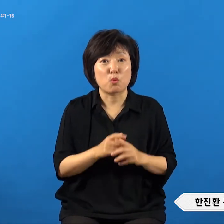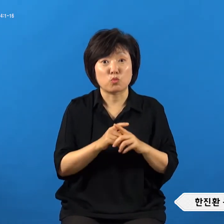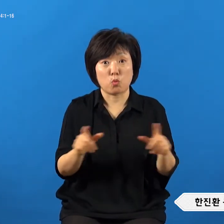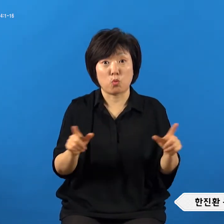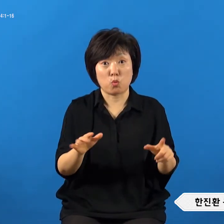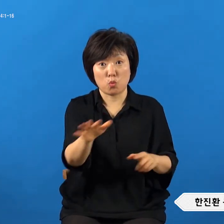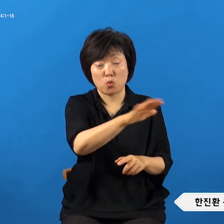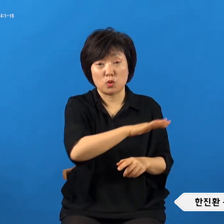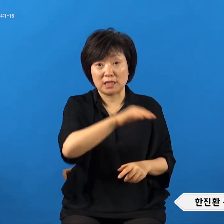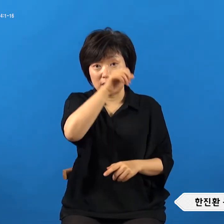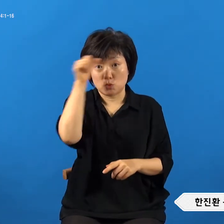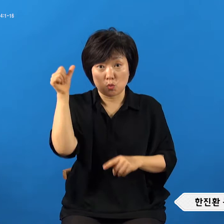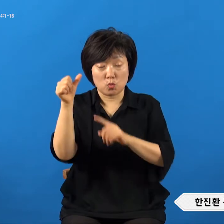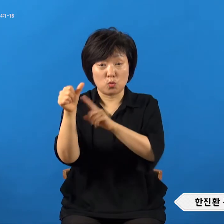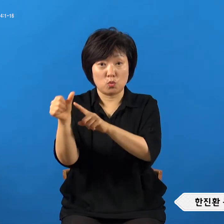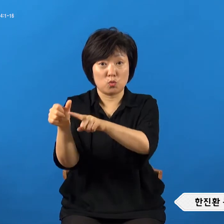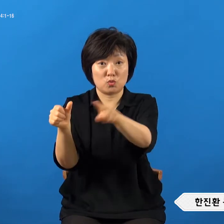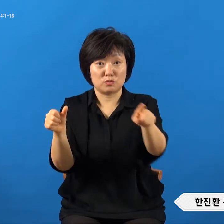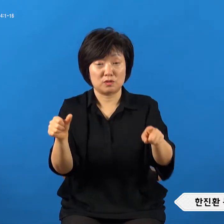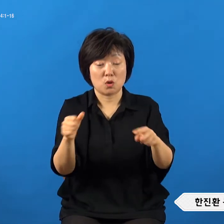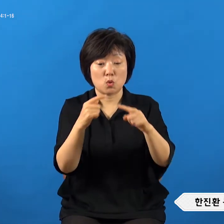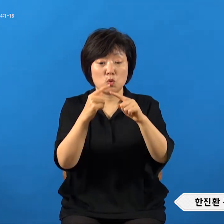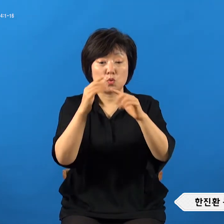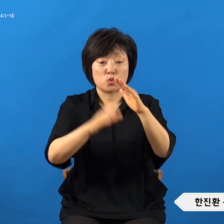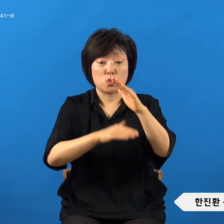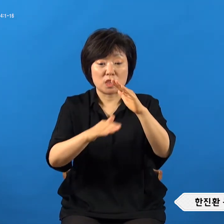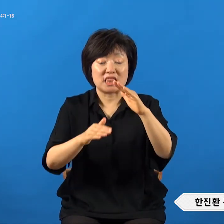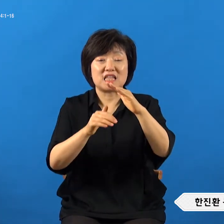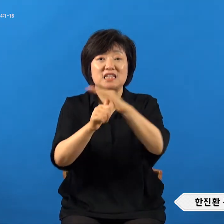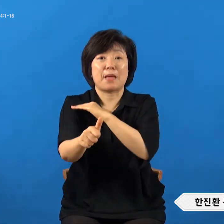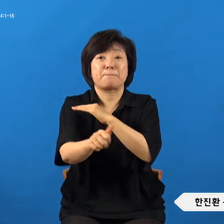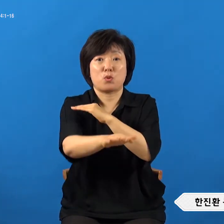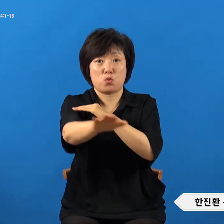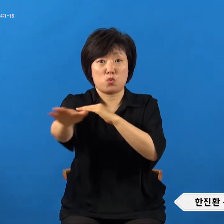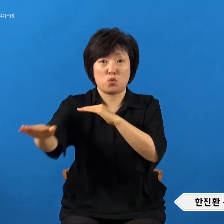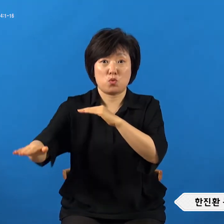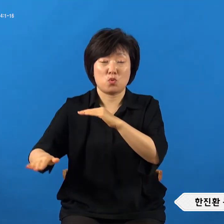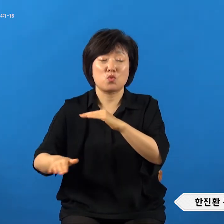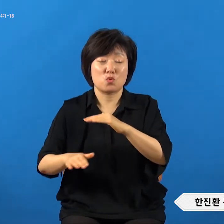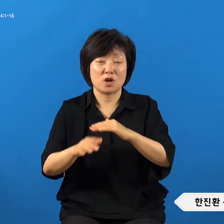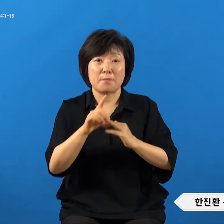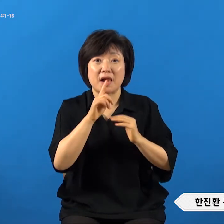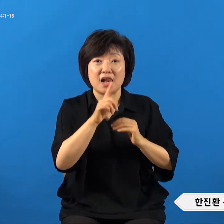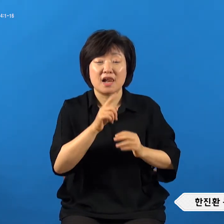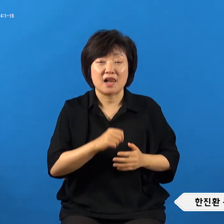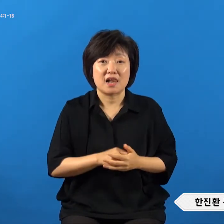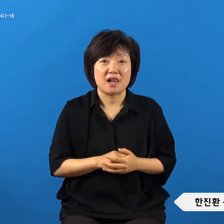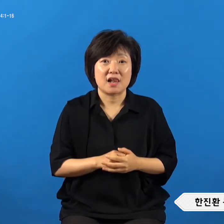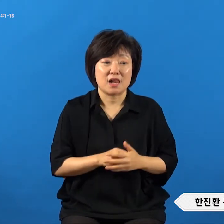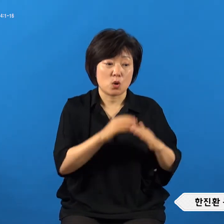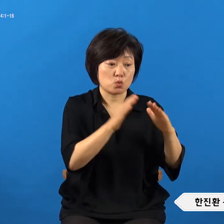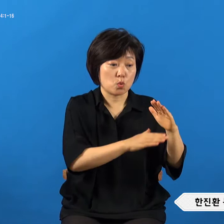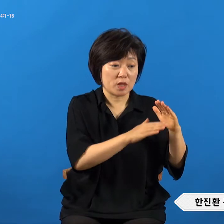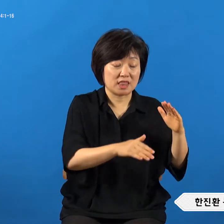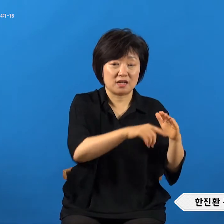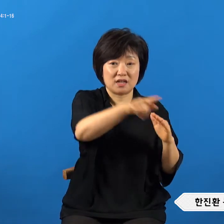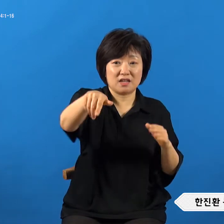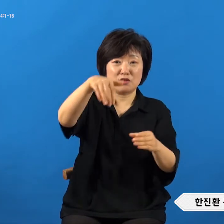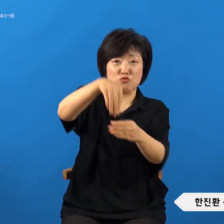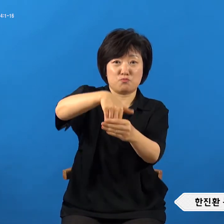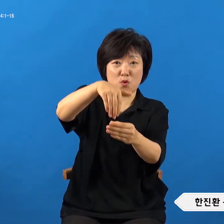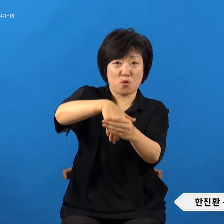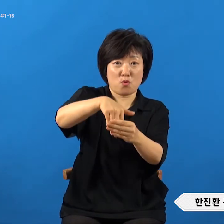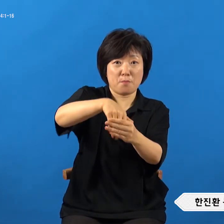흔히 보면 장로는 교인들의 대표자다, 그런 사고를 가진 사람들이 있습니다. 교인들이 투표를